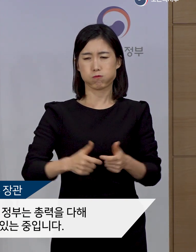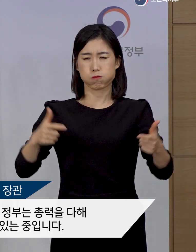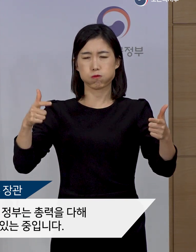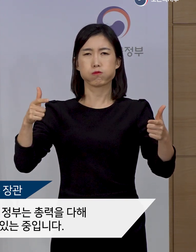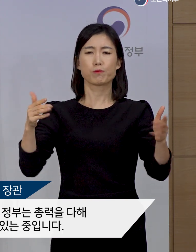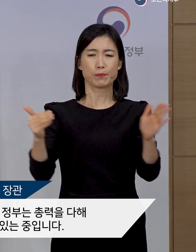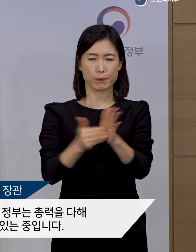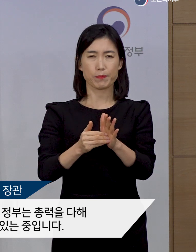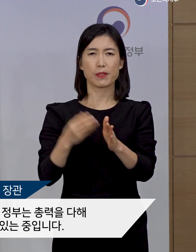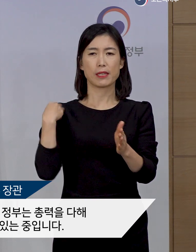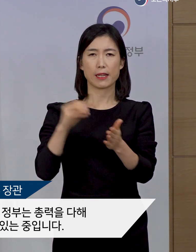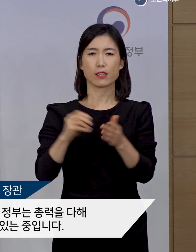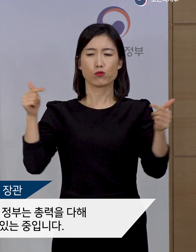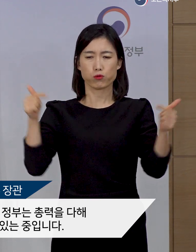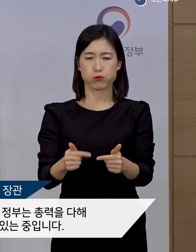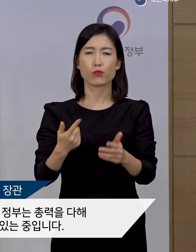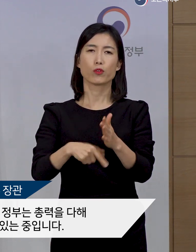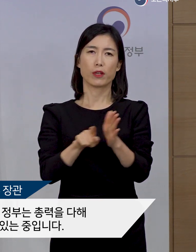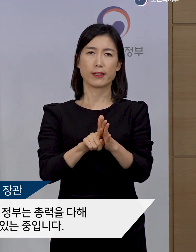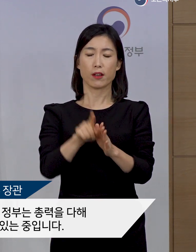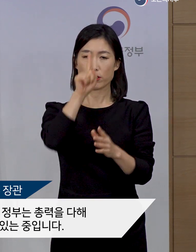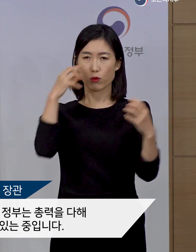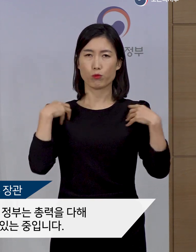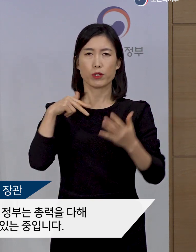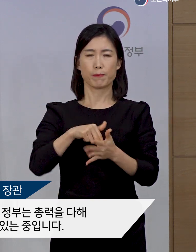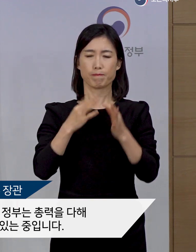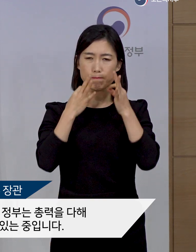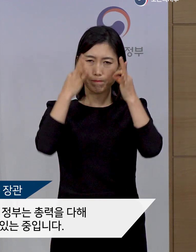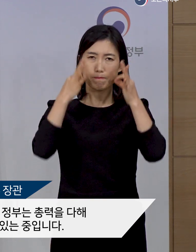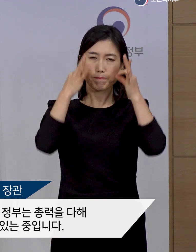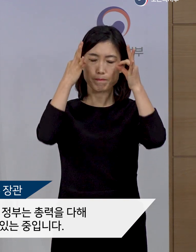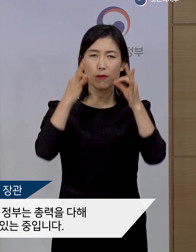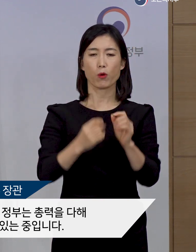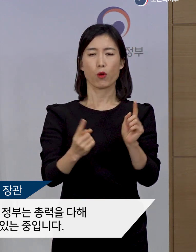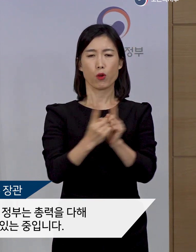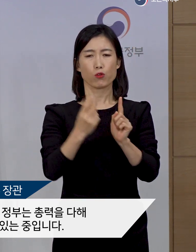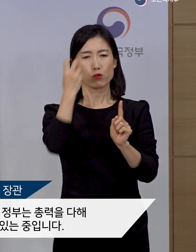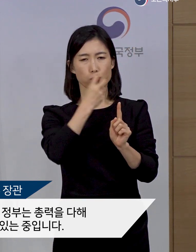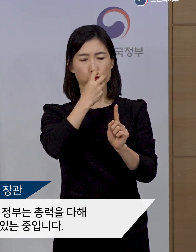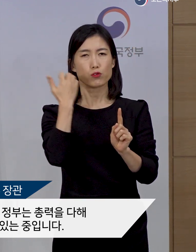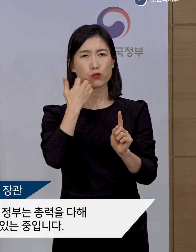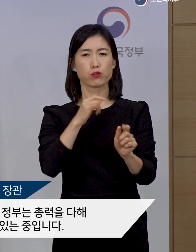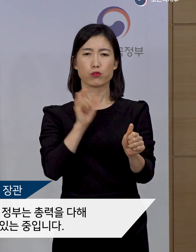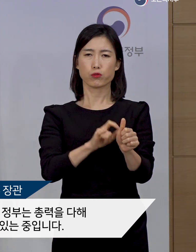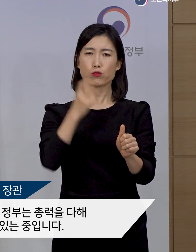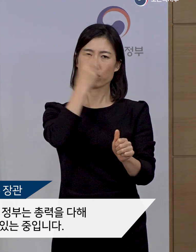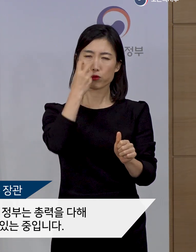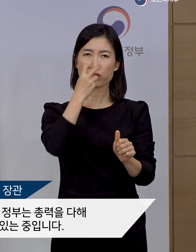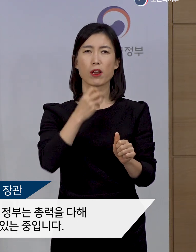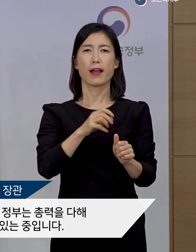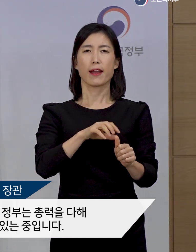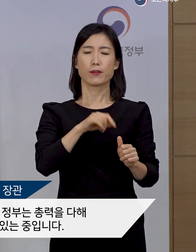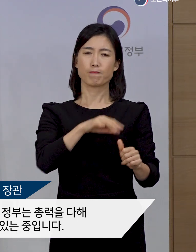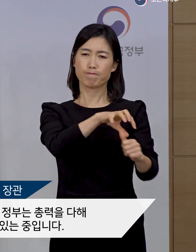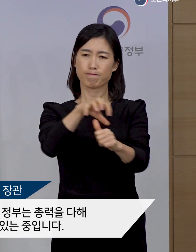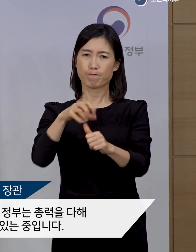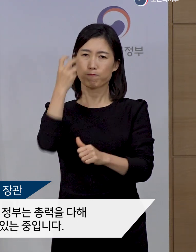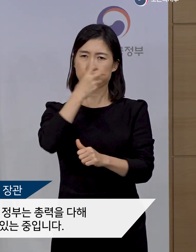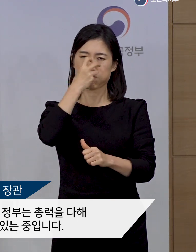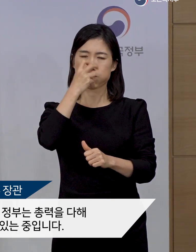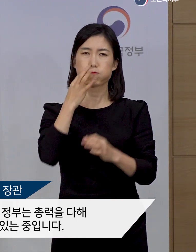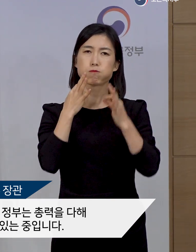위해 정부는 총력을 다해 역학조사 역량을 확충하고 방역 통제망을 강화하고 있는